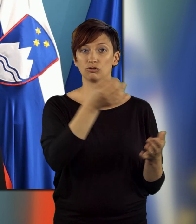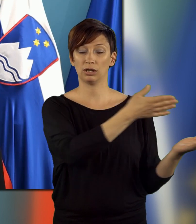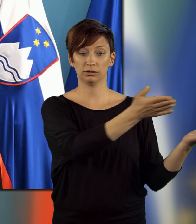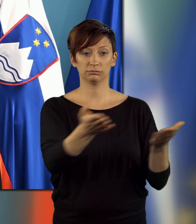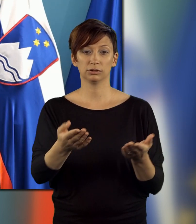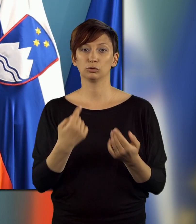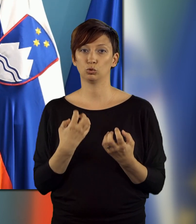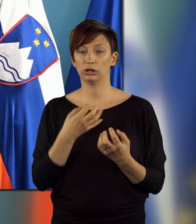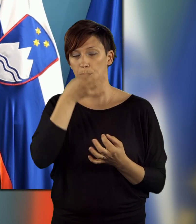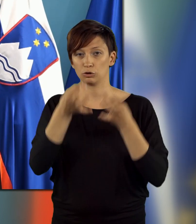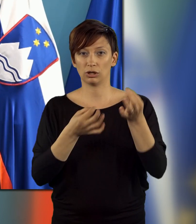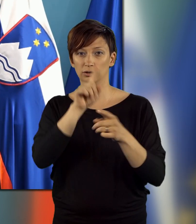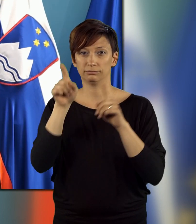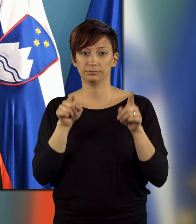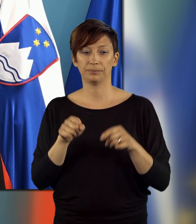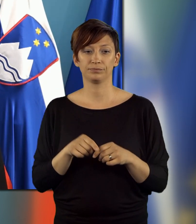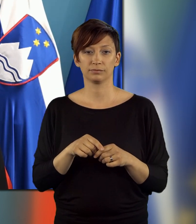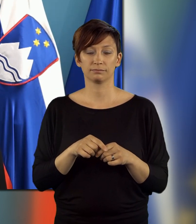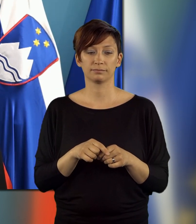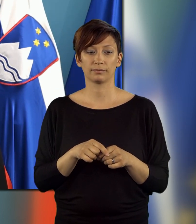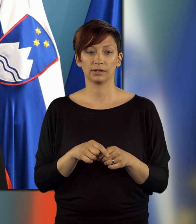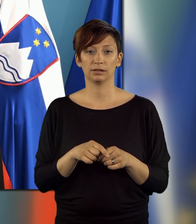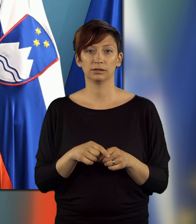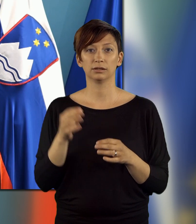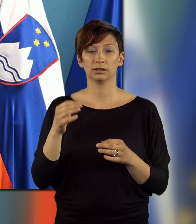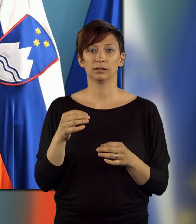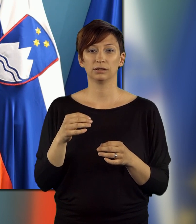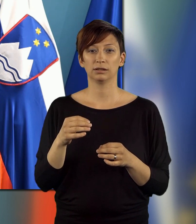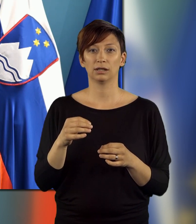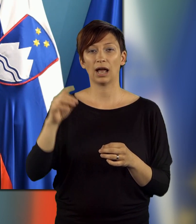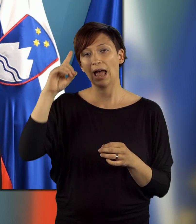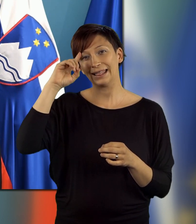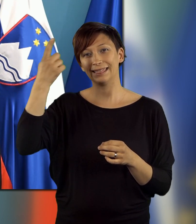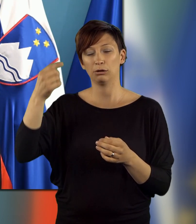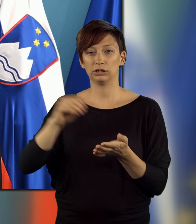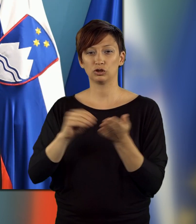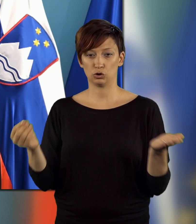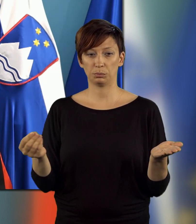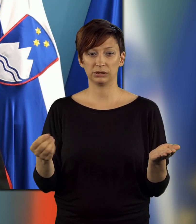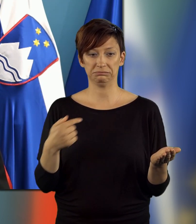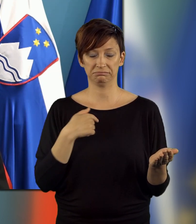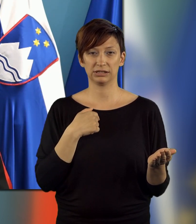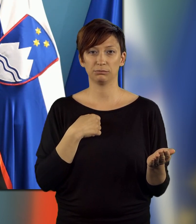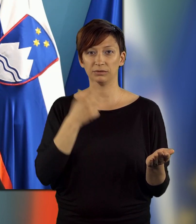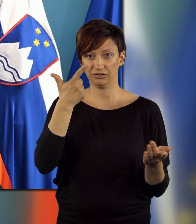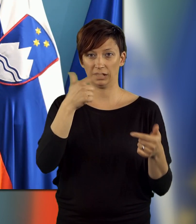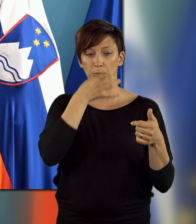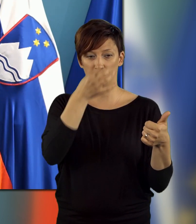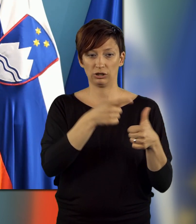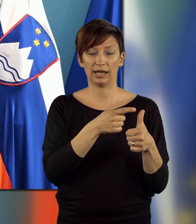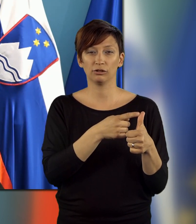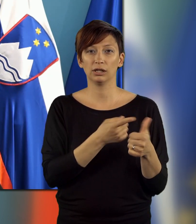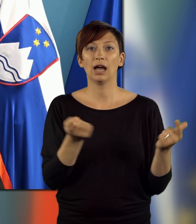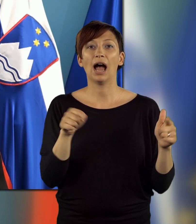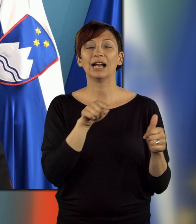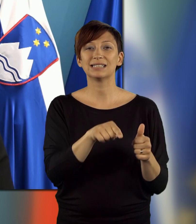vprašanje, ministrici. Dnevnik, izvolite. Ranka Ivelja, Dnevnik. Jaz imam dve vprašanji. Ena je,